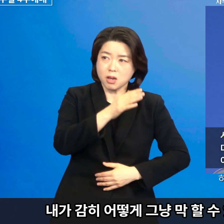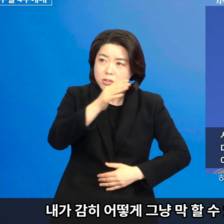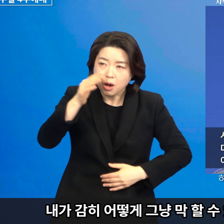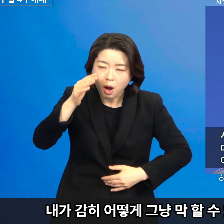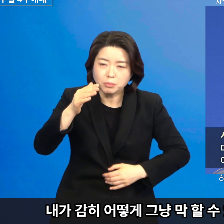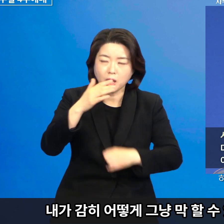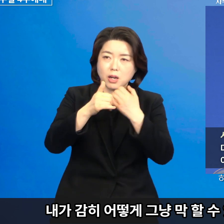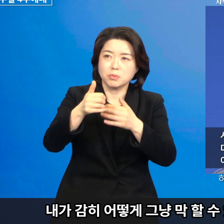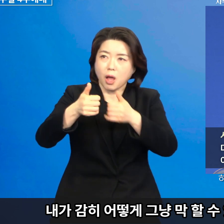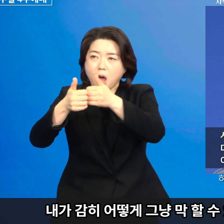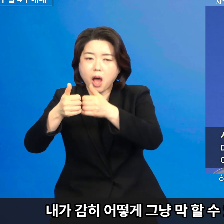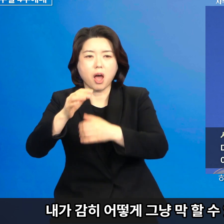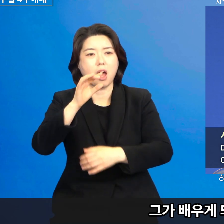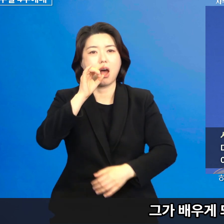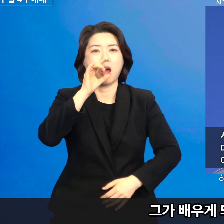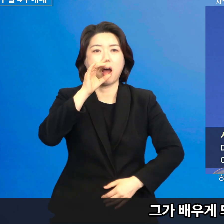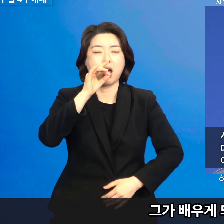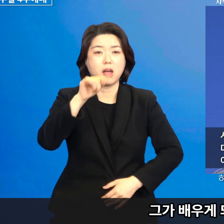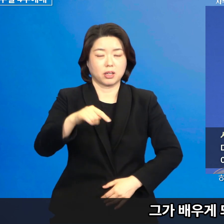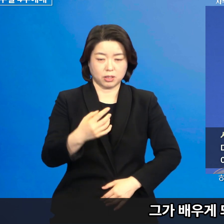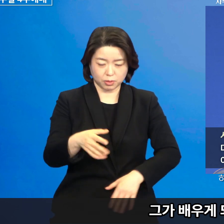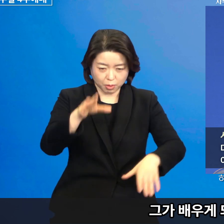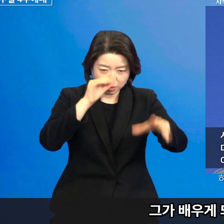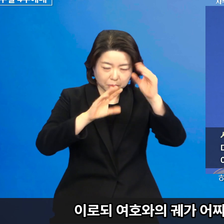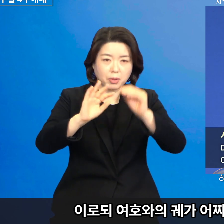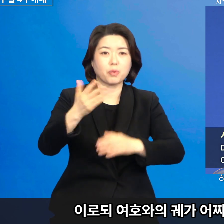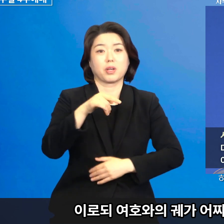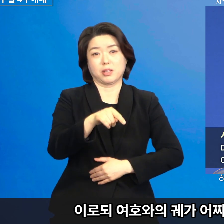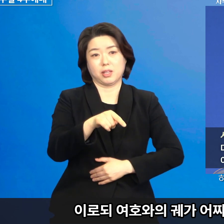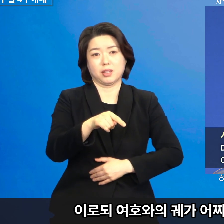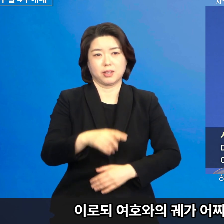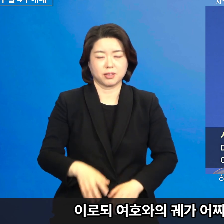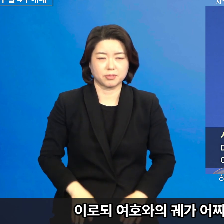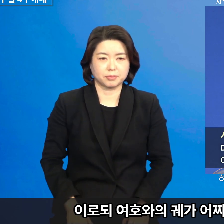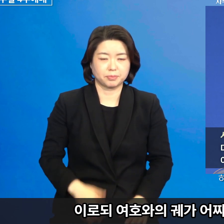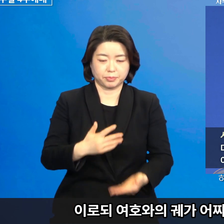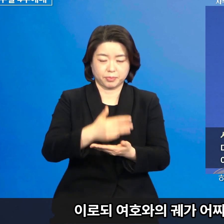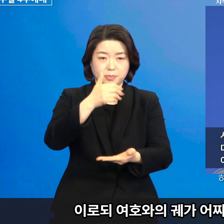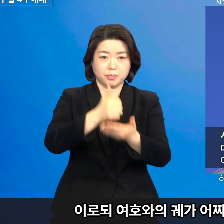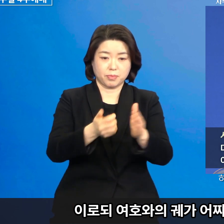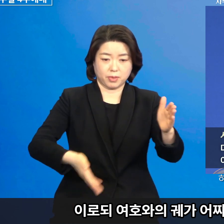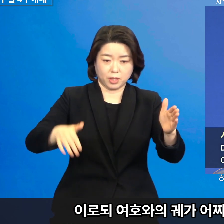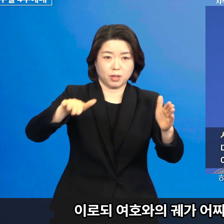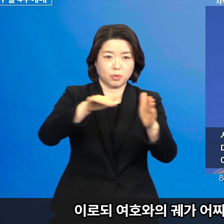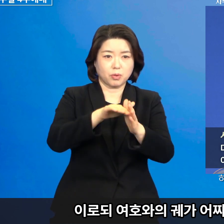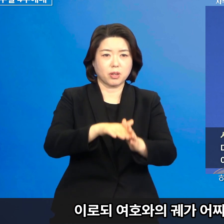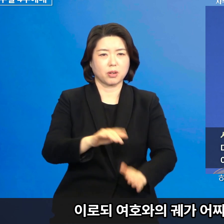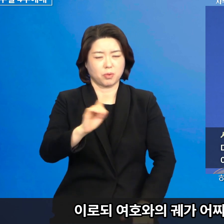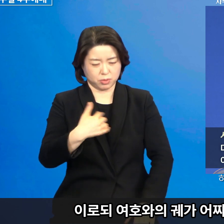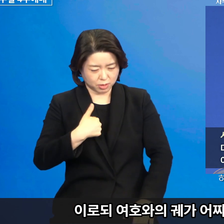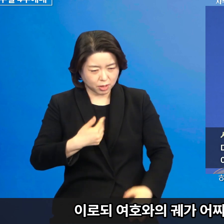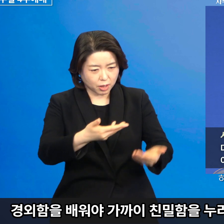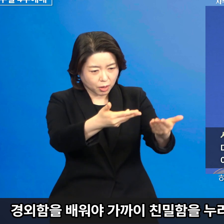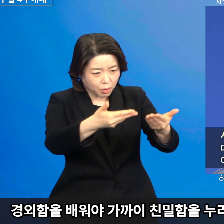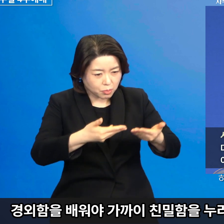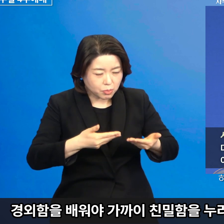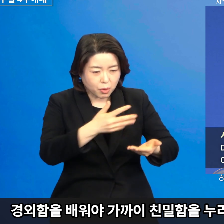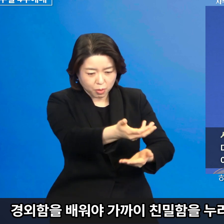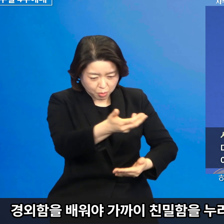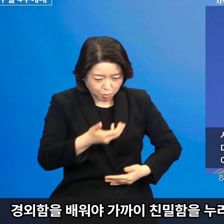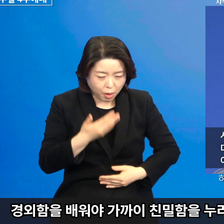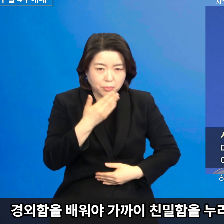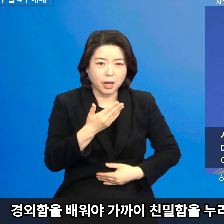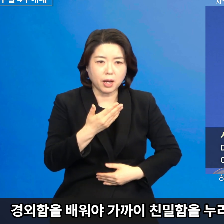할 수 있는 분이 아니구나 하는 것을 그가 배우게 되는 거예요. 이르되 여호와의 개가 어찌 내게로 올 수 있으리요.